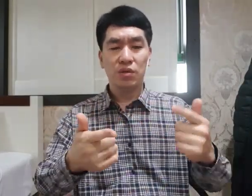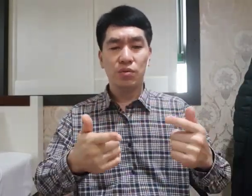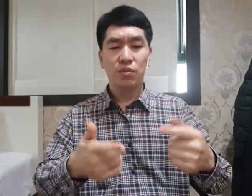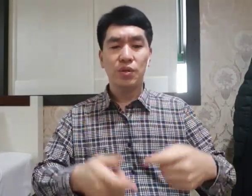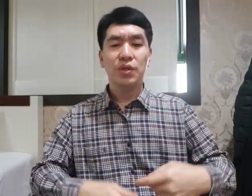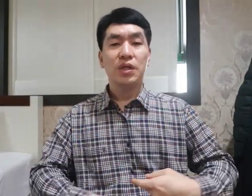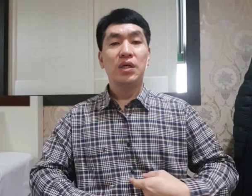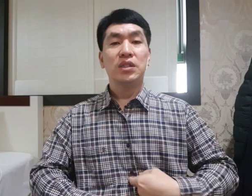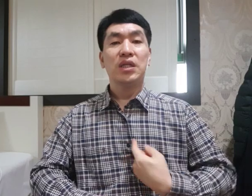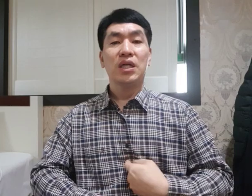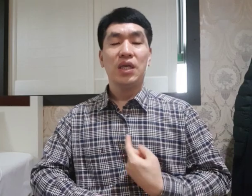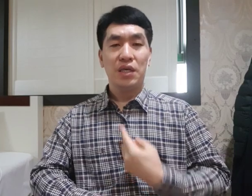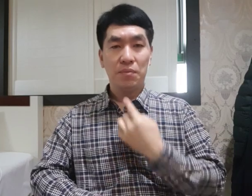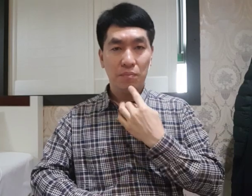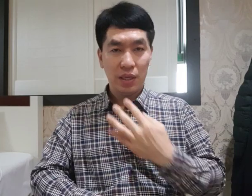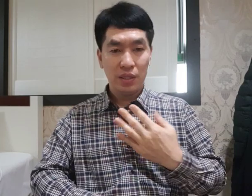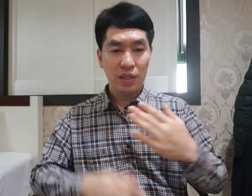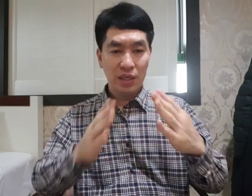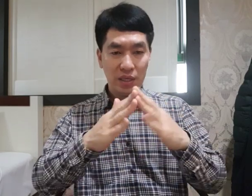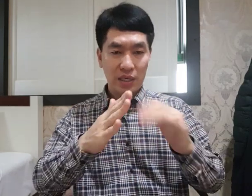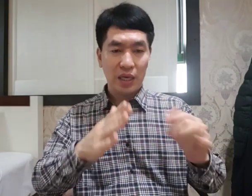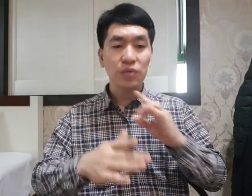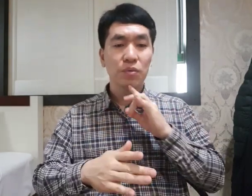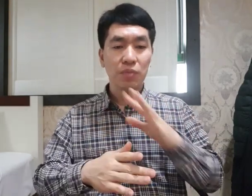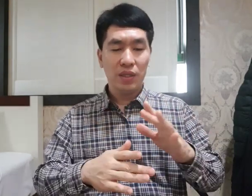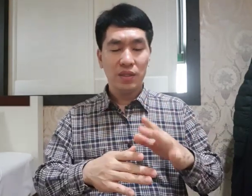않고 자기만, 가족만